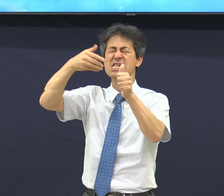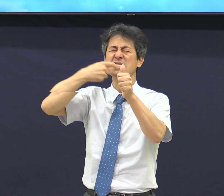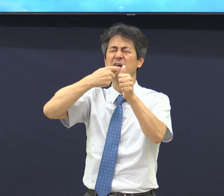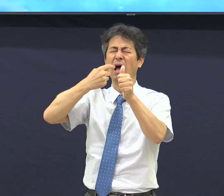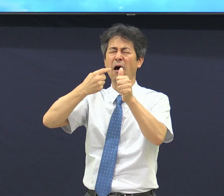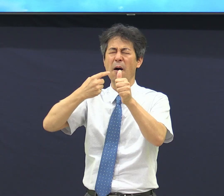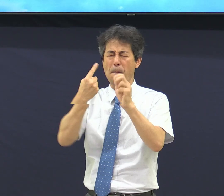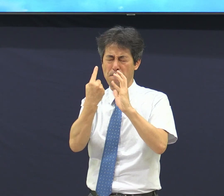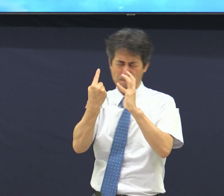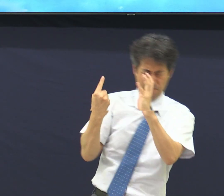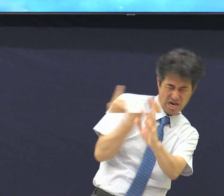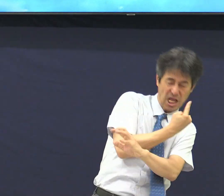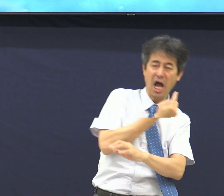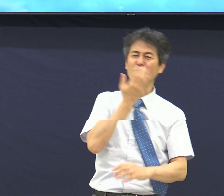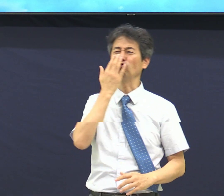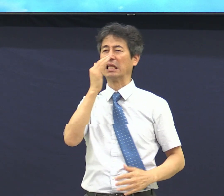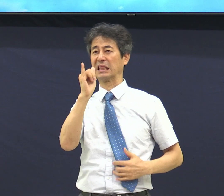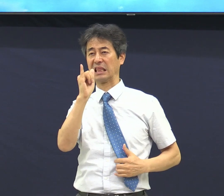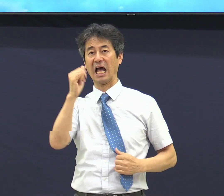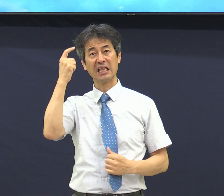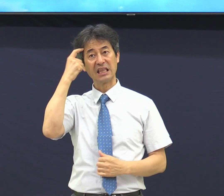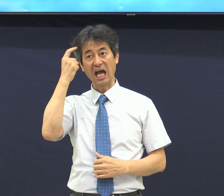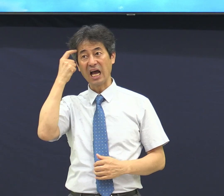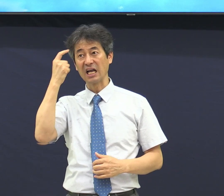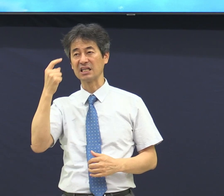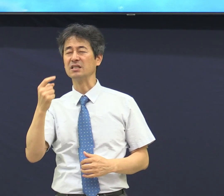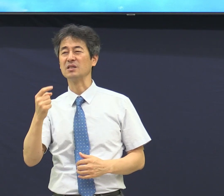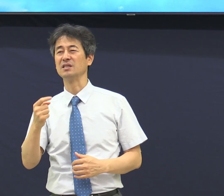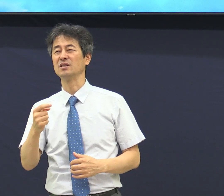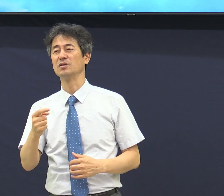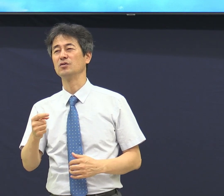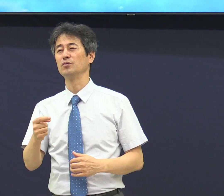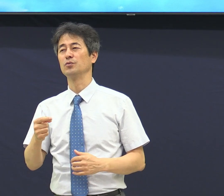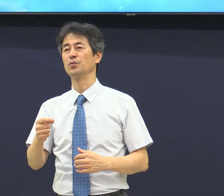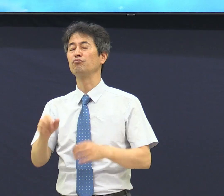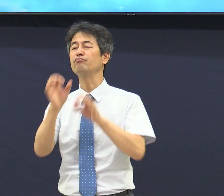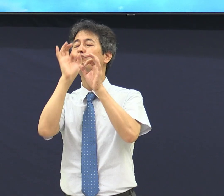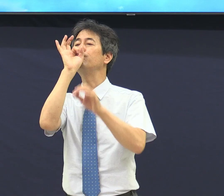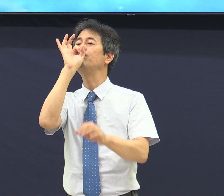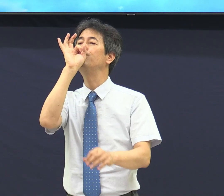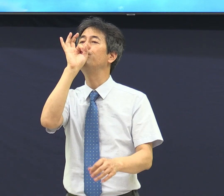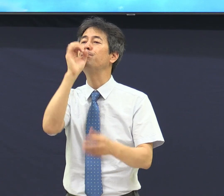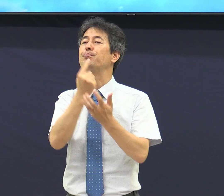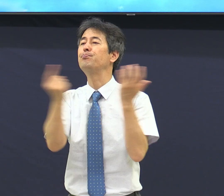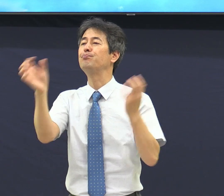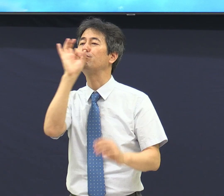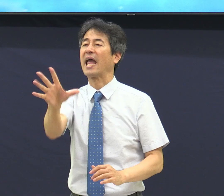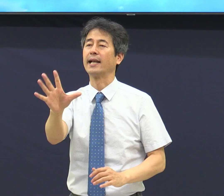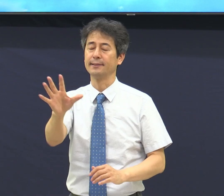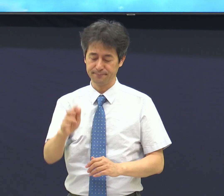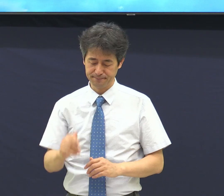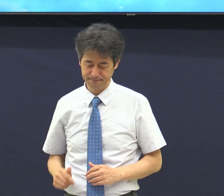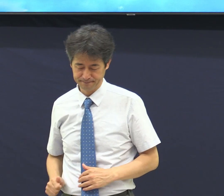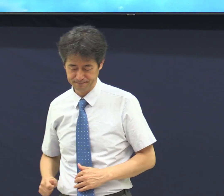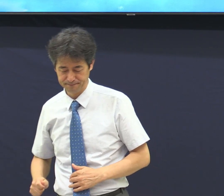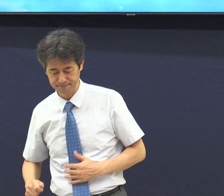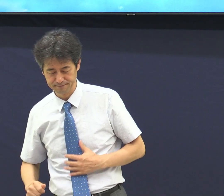벗어나서 하나님의 섭리가 싫고 그 하나님의 섭리에서 벗어날 수 있다라고 생각하는 것, 우리는 하나님의 섭리 안에서 벗어날